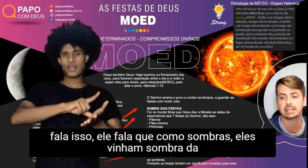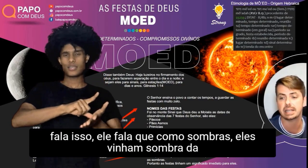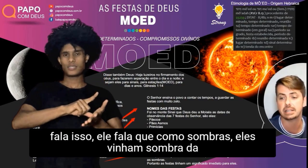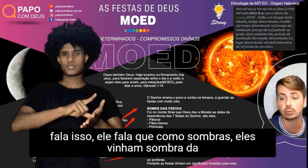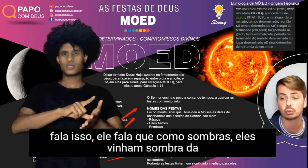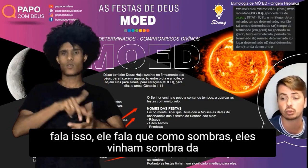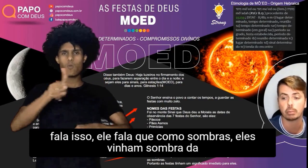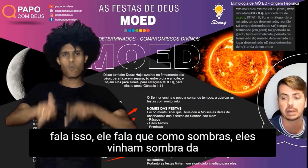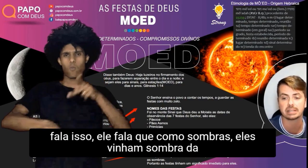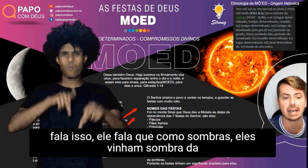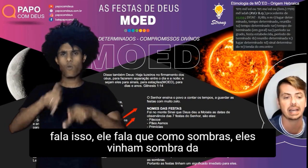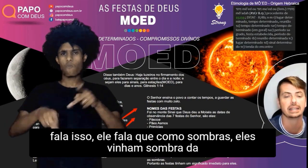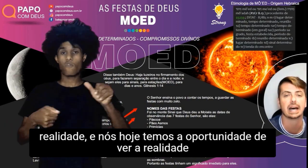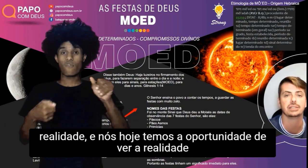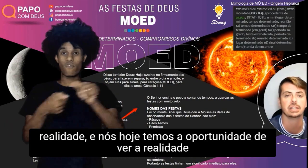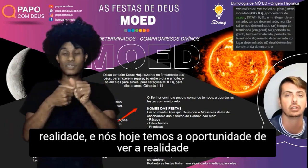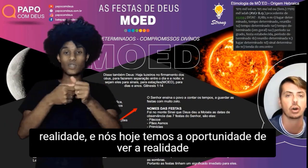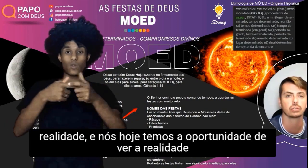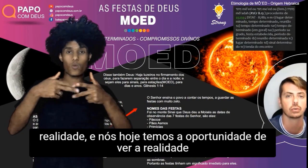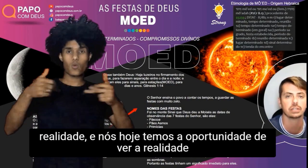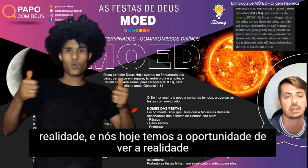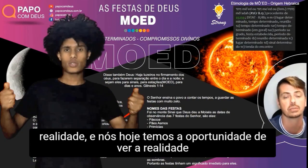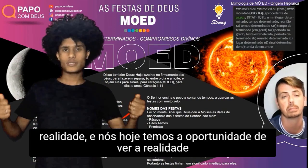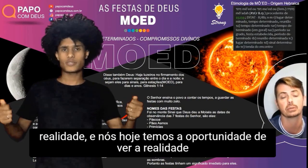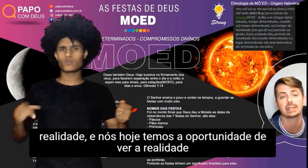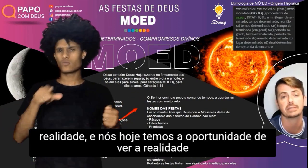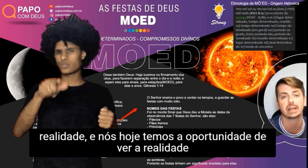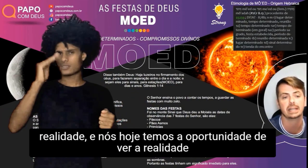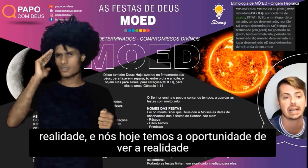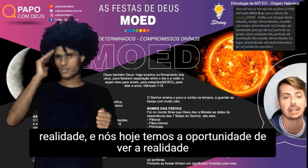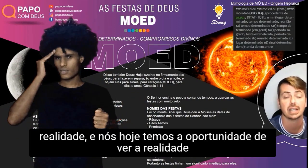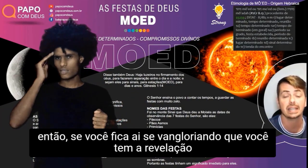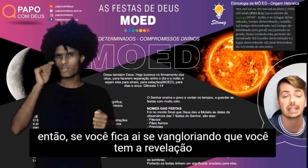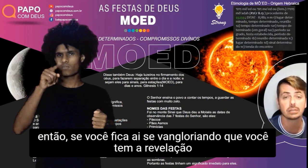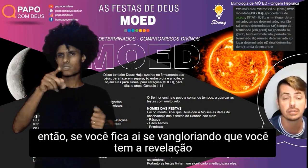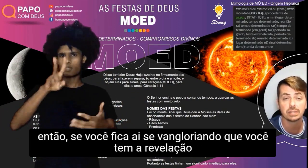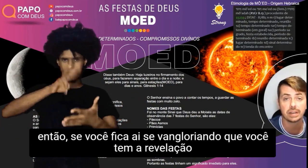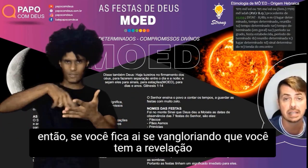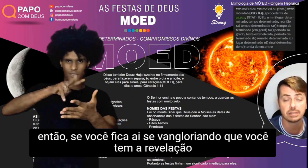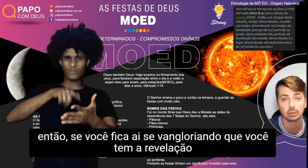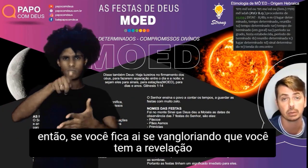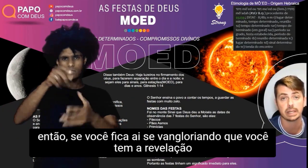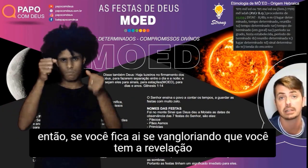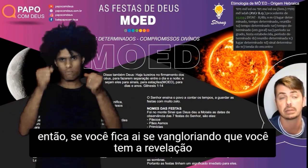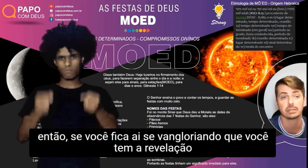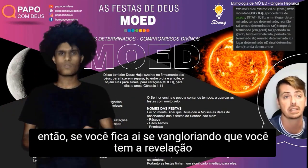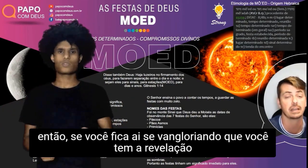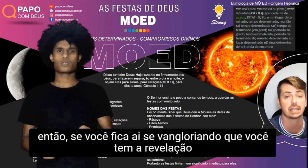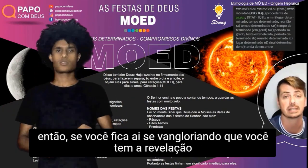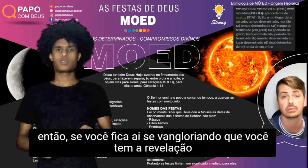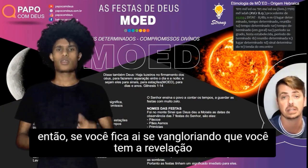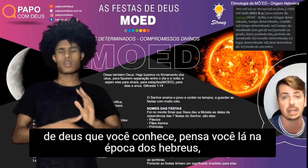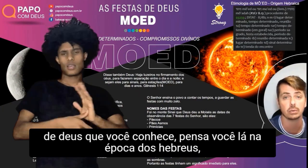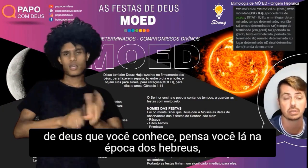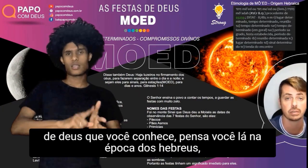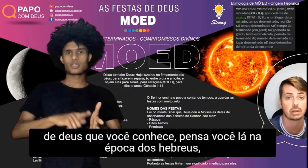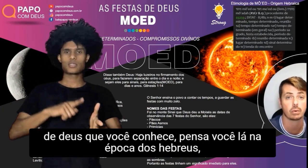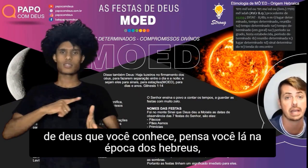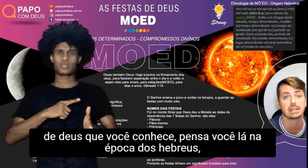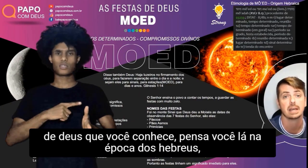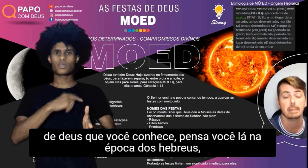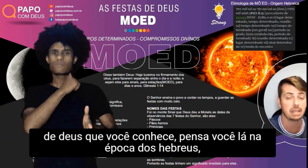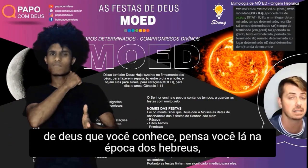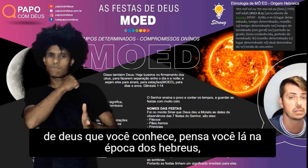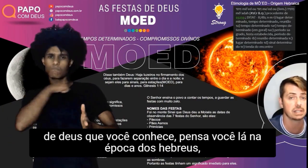sombras, eles viam sombras da realidade, e nós hoje temos a oportunidade de ver a realidade. Então se você ficar aí se vangloriando, que você tem a revelação de Deus, que